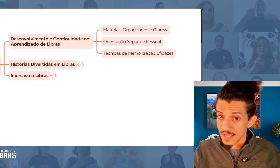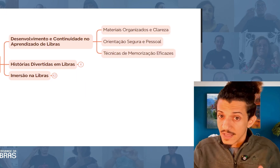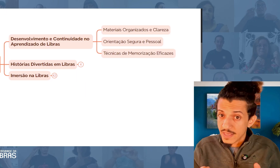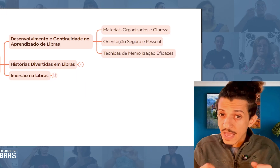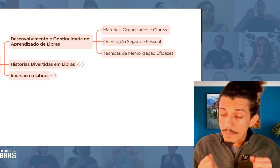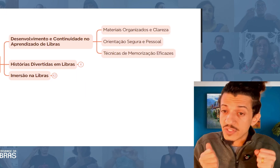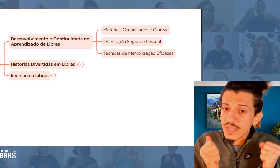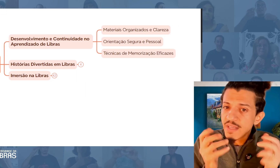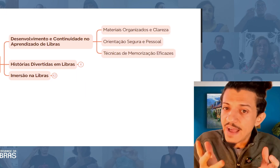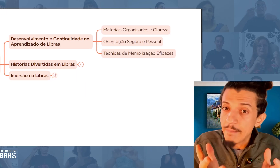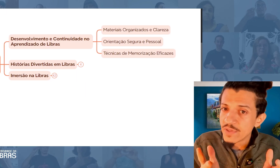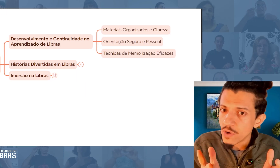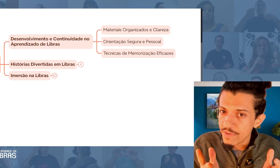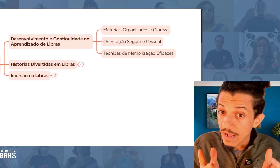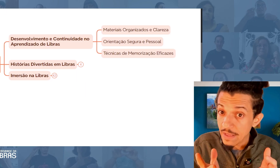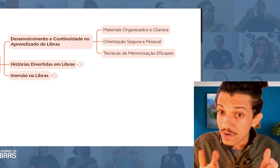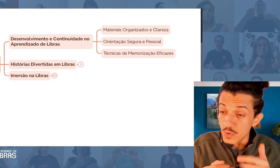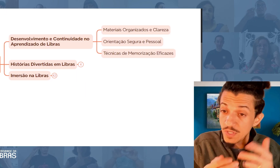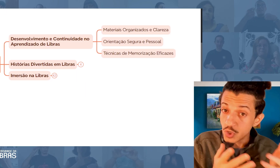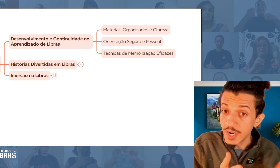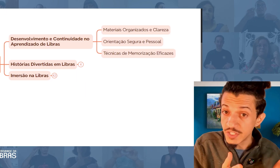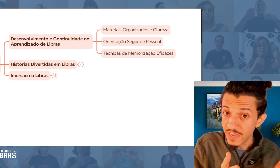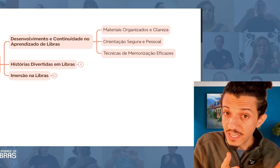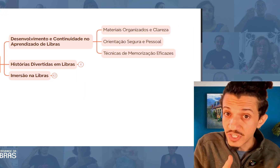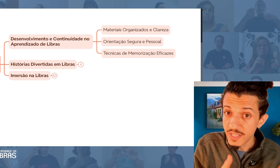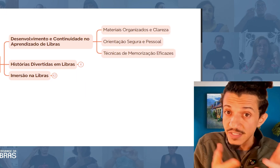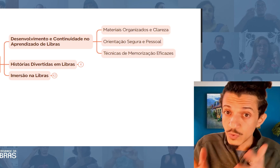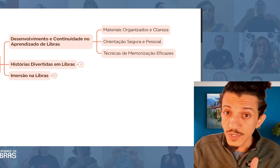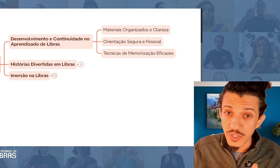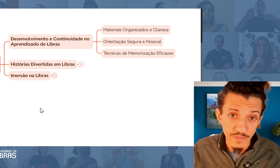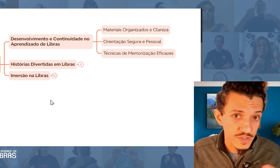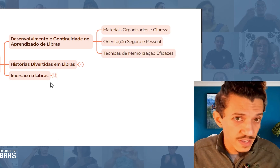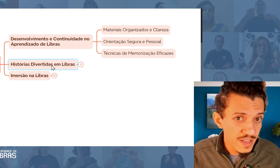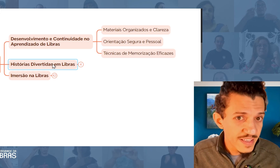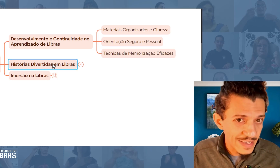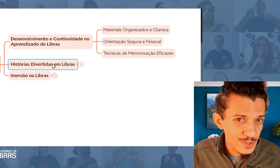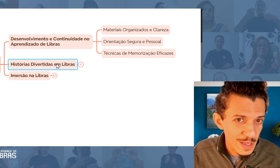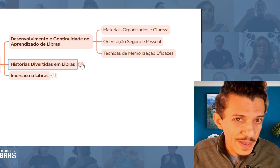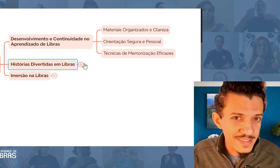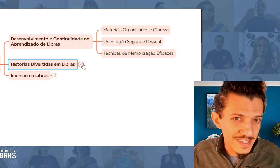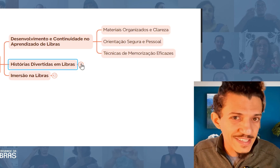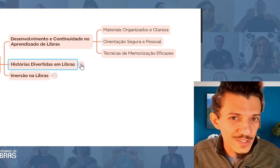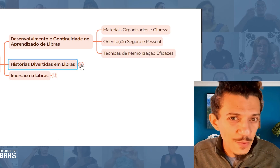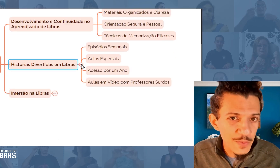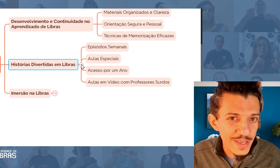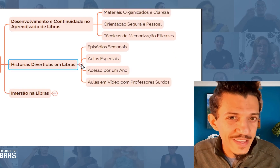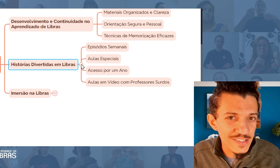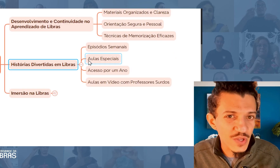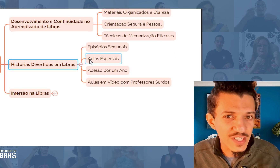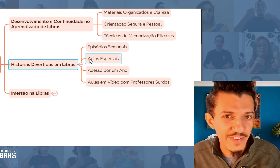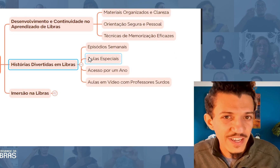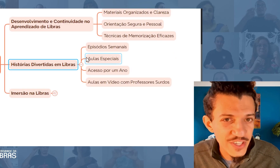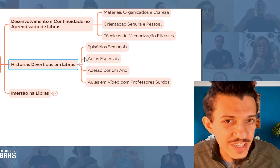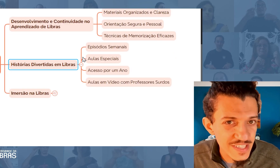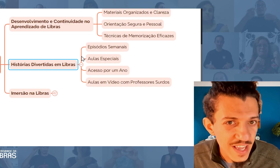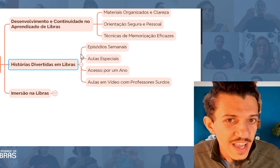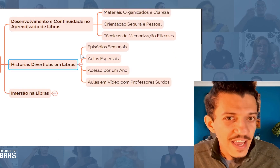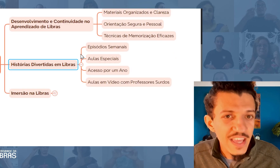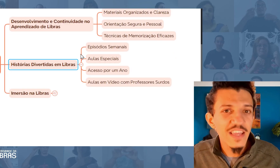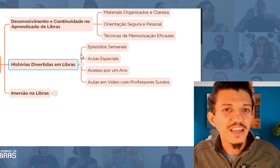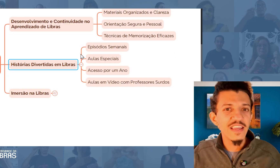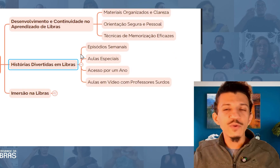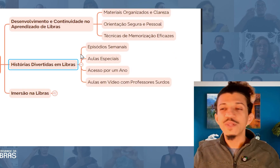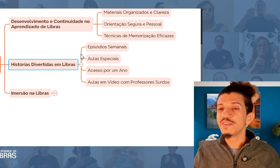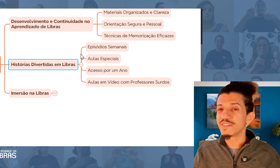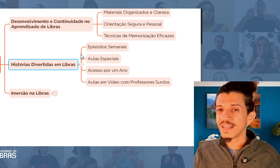técnicas que, à medida em que você vai absorvendo a Libras com histórias divertidas e intuitivas, que é justamente já esse tópico aqui das histórias divertidas